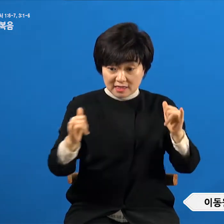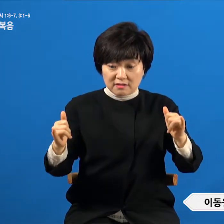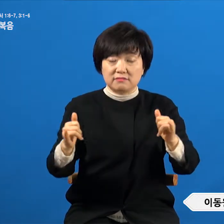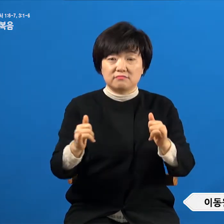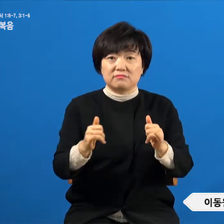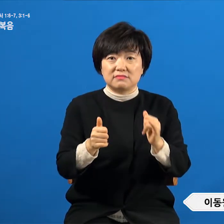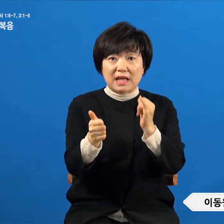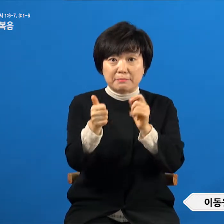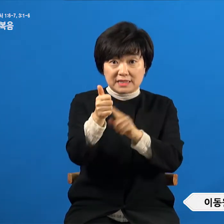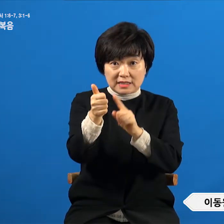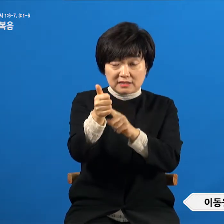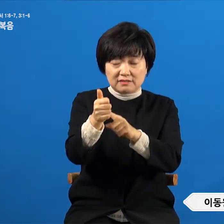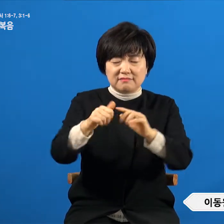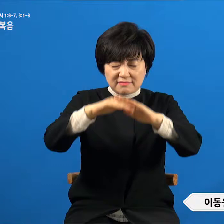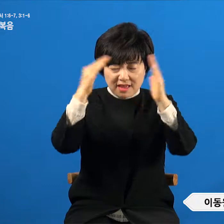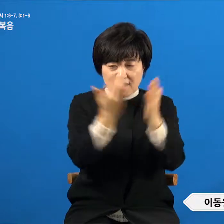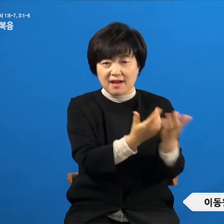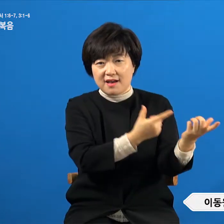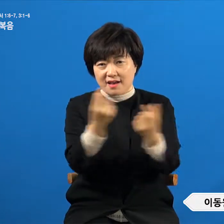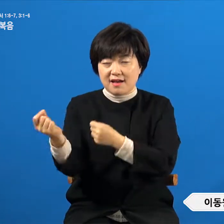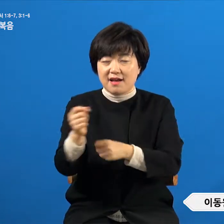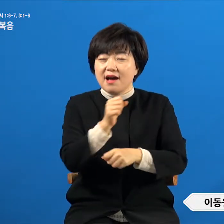백성으로 간주가 되었던 것입니다.